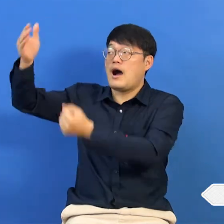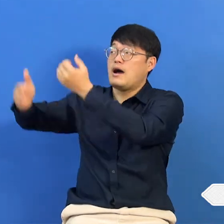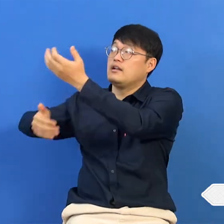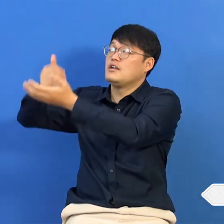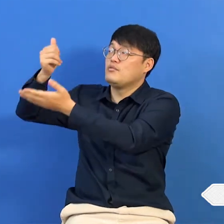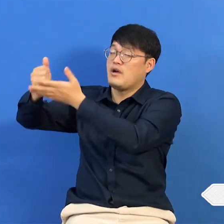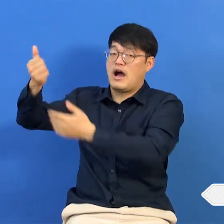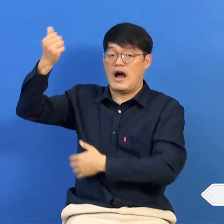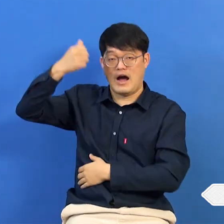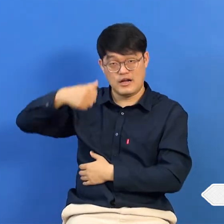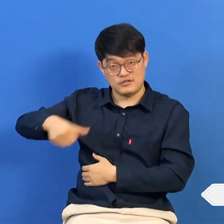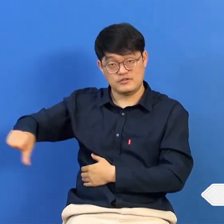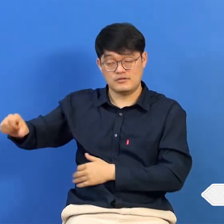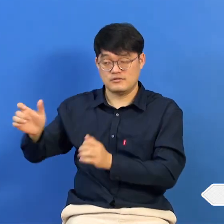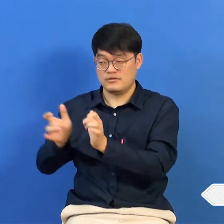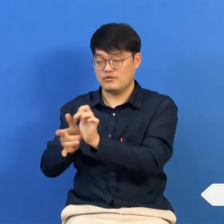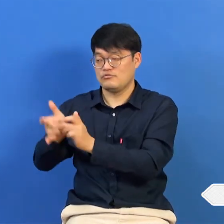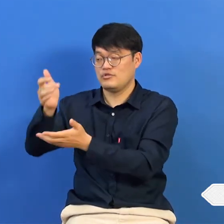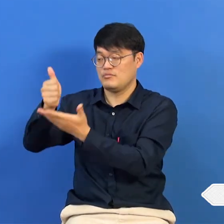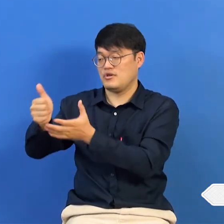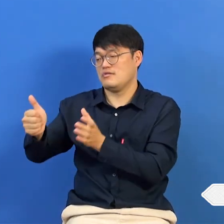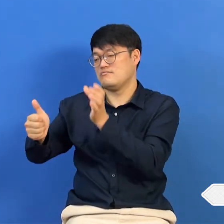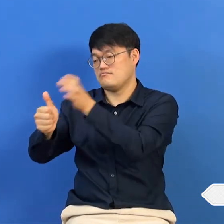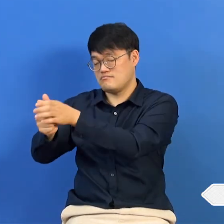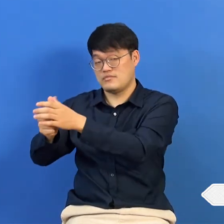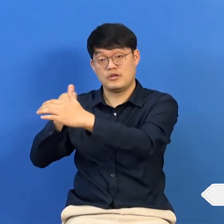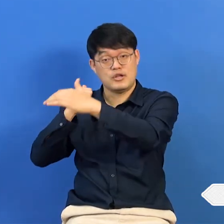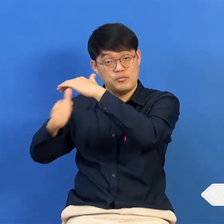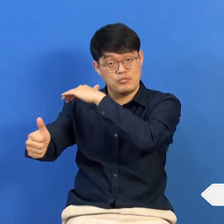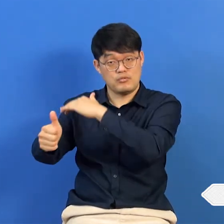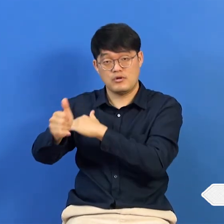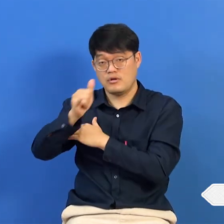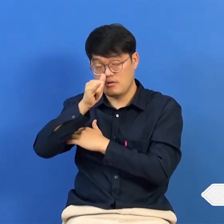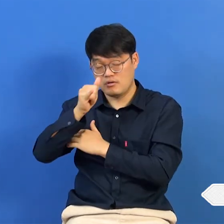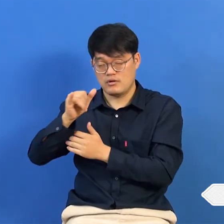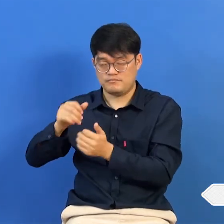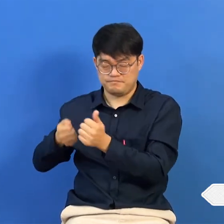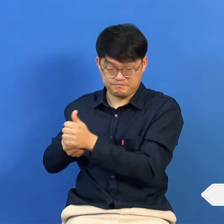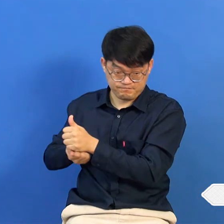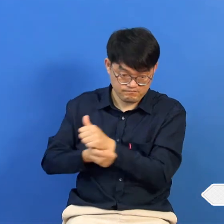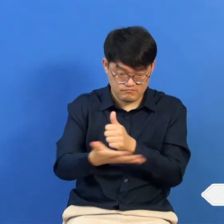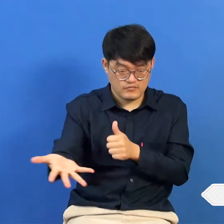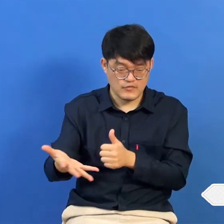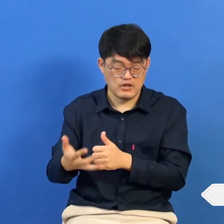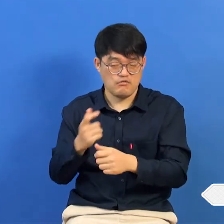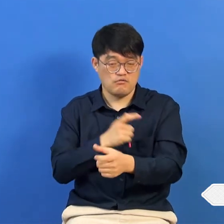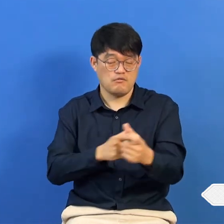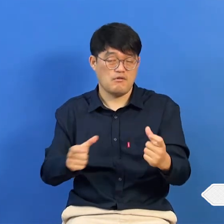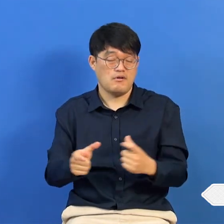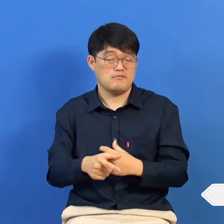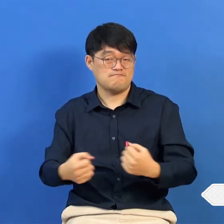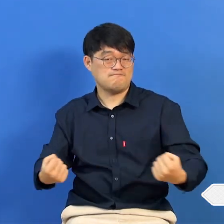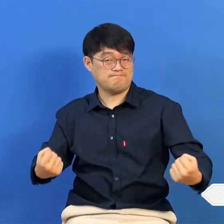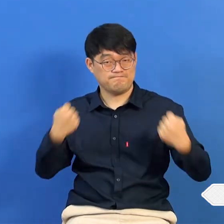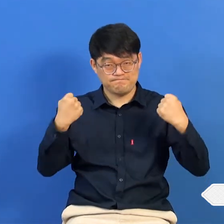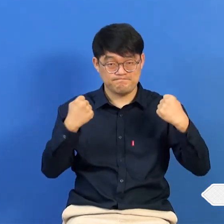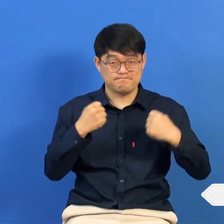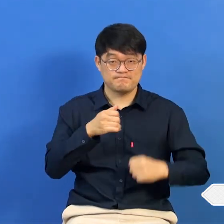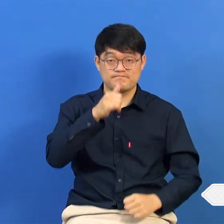하물며 하나님의 아들이신 예수 그리스도가 대표자가 될 때에 그 영향은 훨씬 더 막강하지